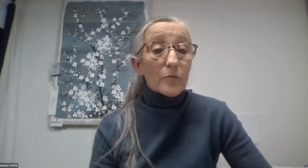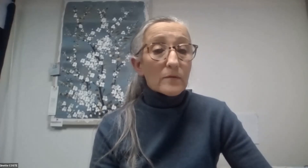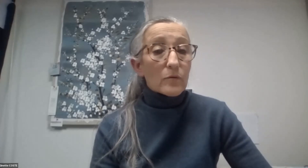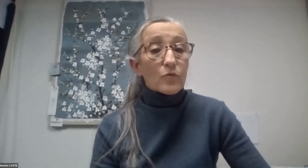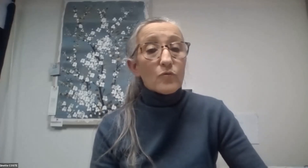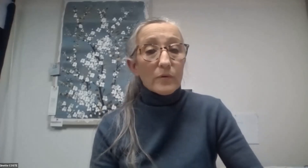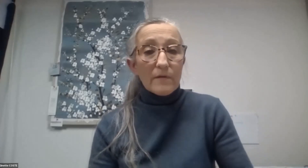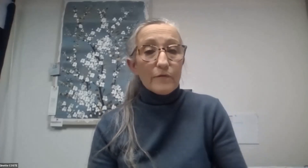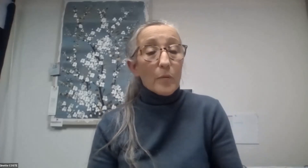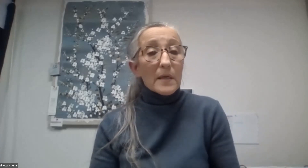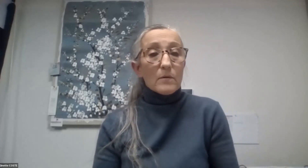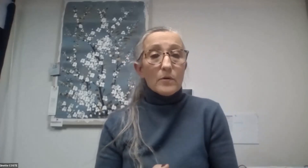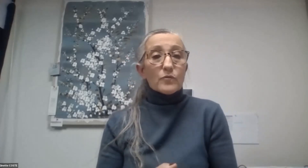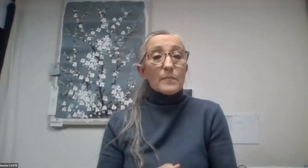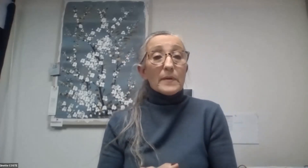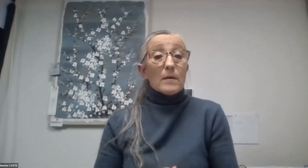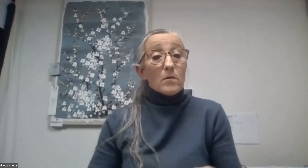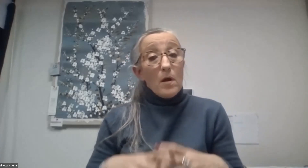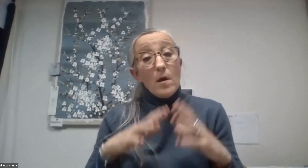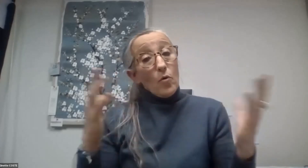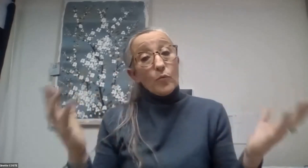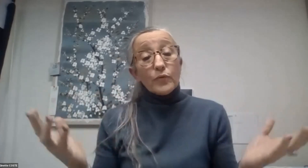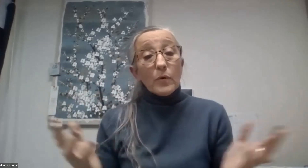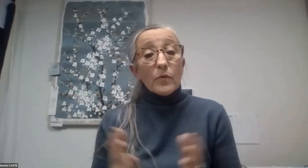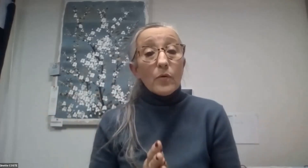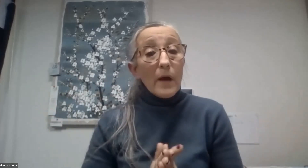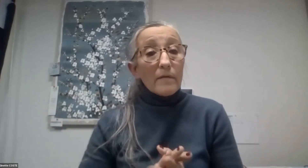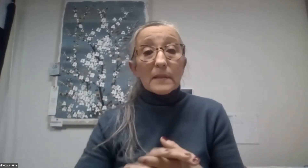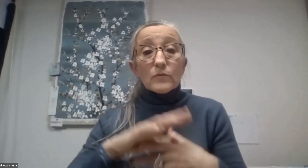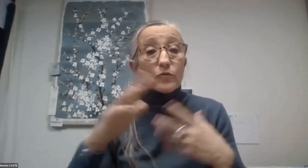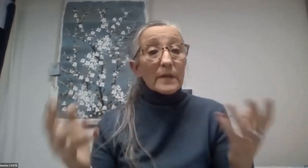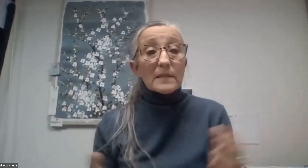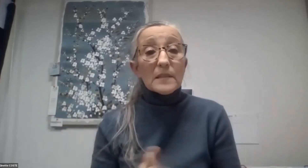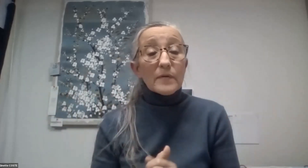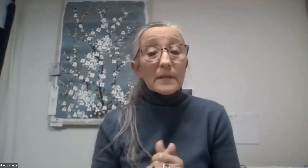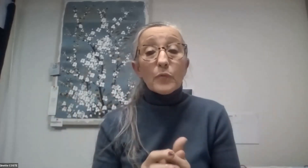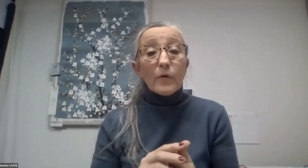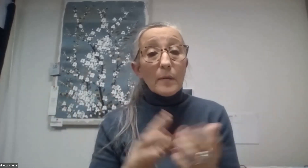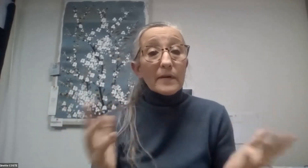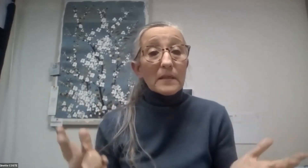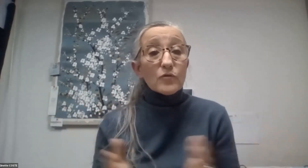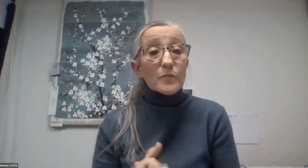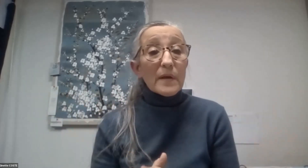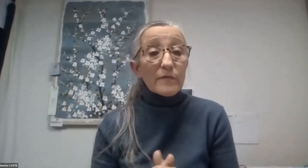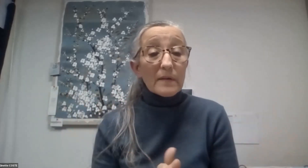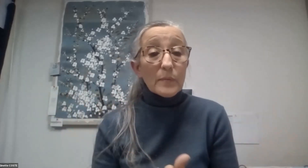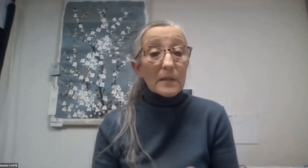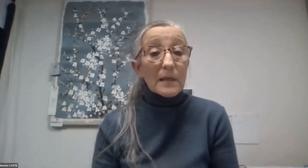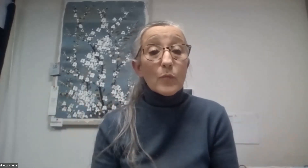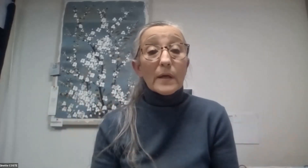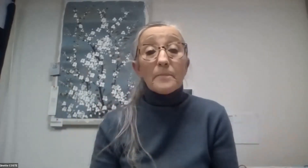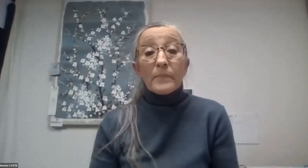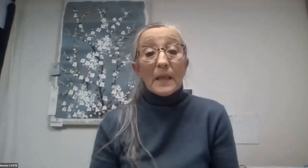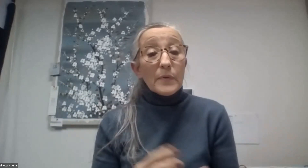vais m'y prendre, parce que nous, on est formés lorsqu'on est pédagogue au plus grand nombre, avec des automatismes, avec des programmes, avec des choses bien faites